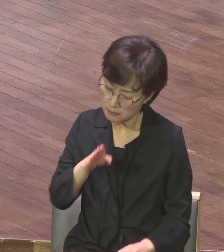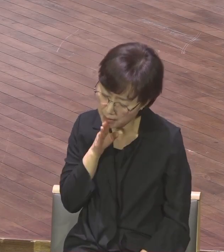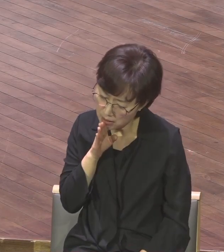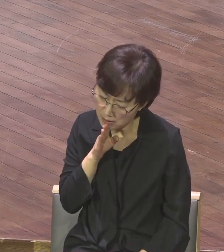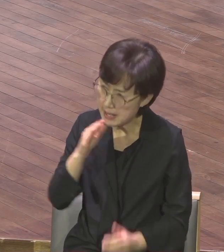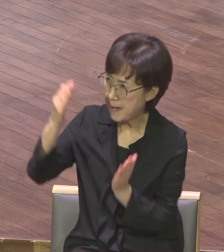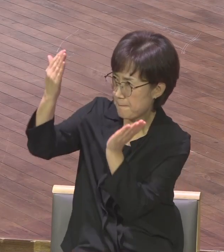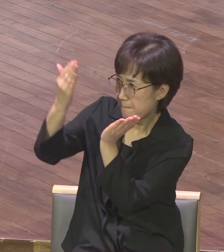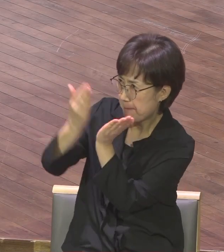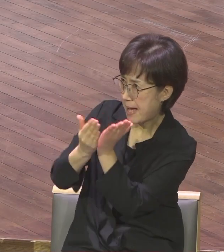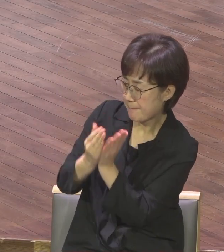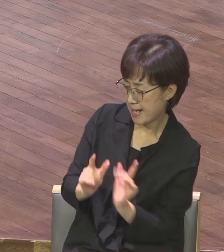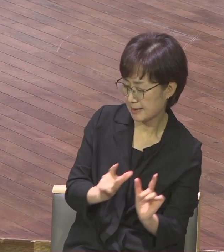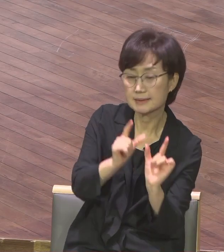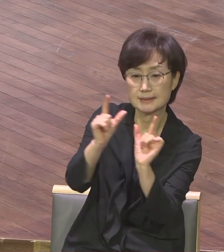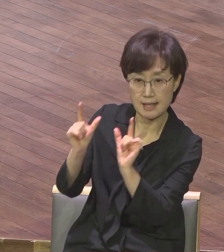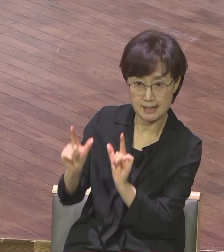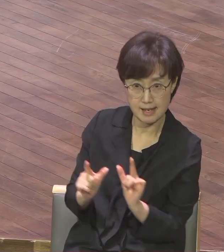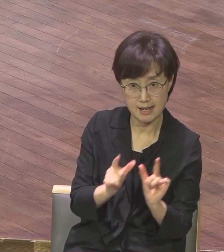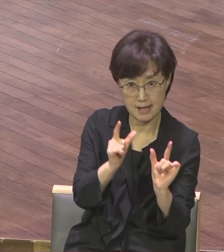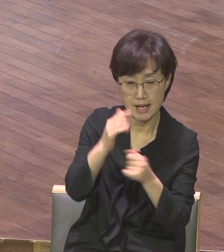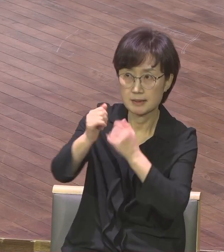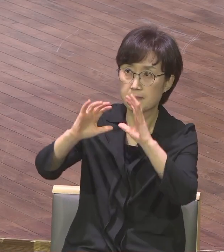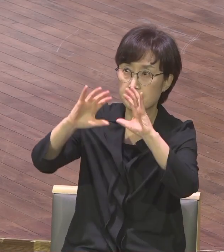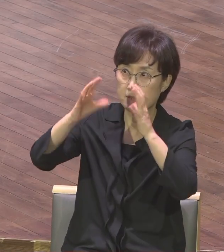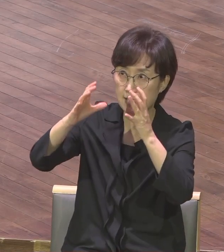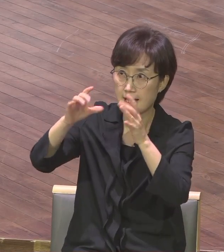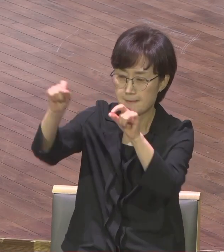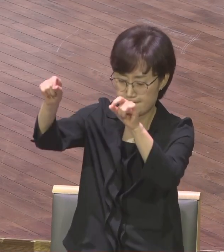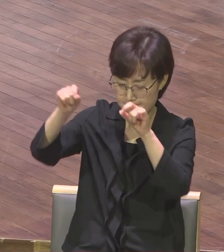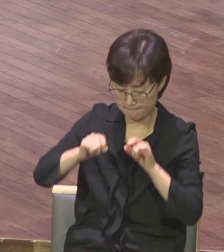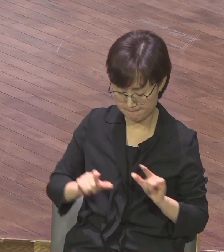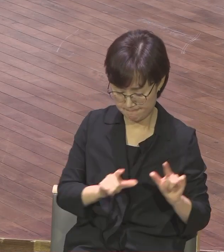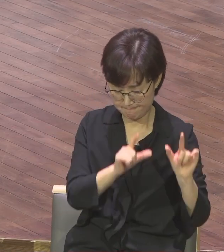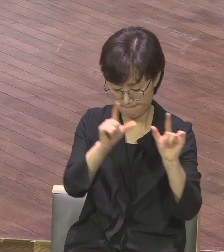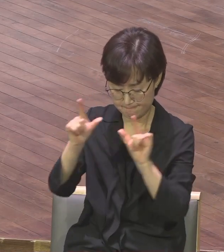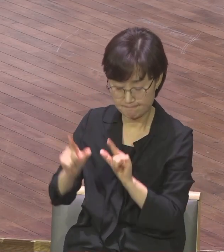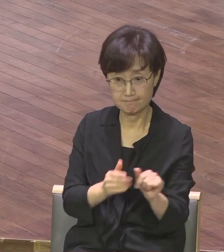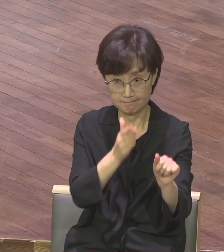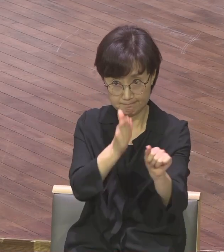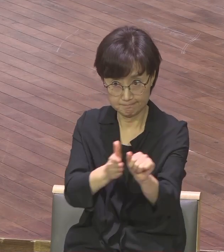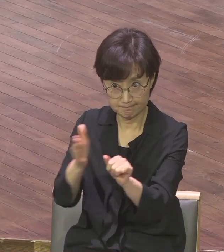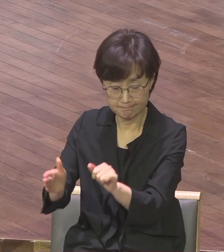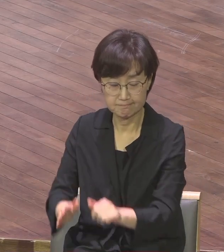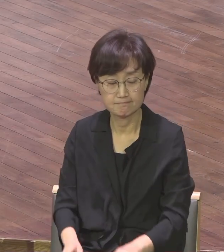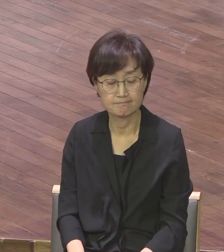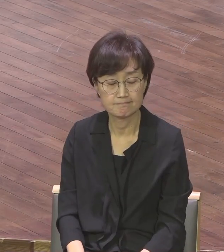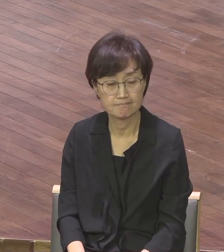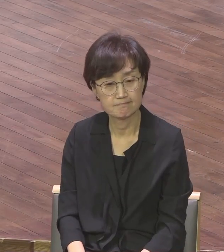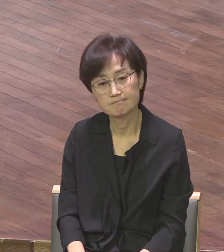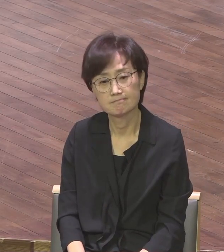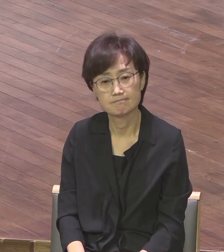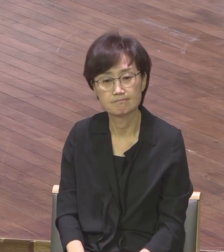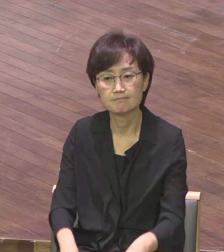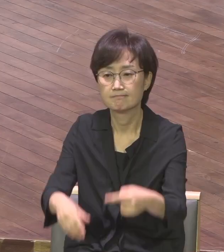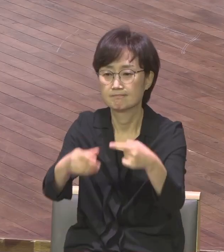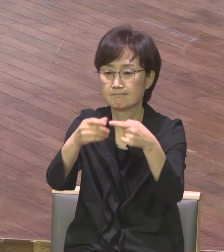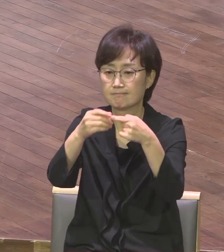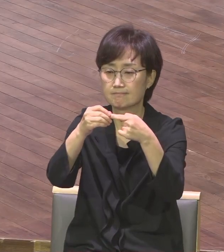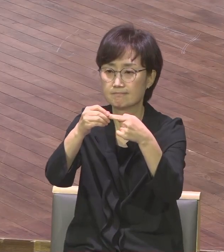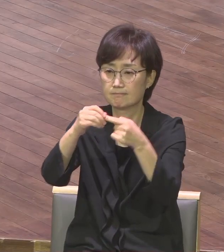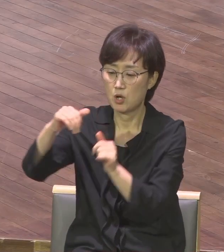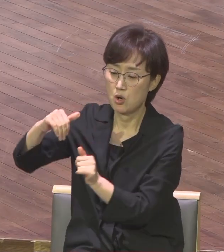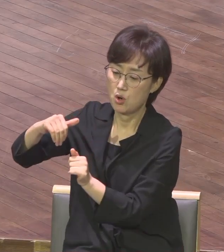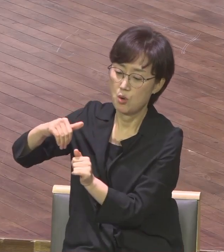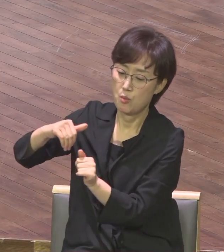살면서 하나님 나라를 확장해 나가는 그리스도의 참제자들 다 되시기를 제물로 축복합니다. 그럼 첫째로